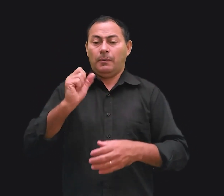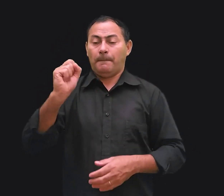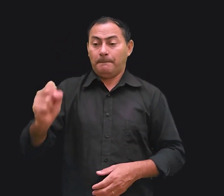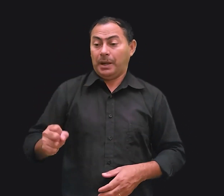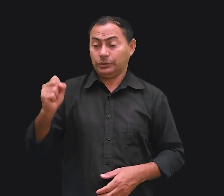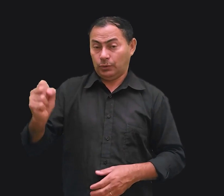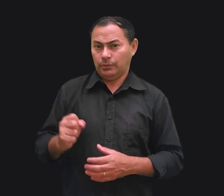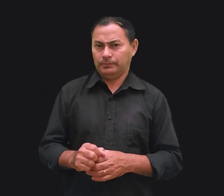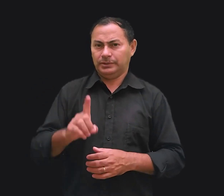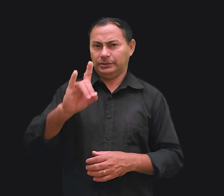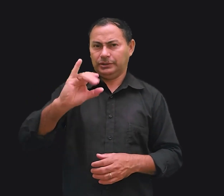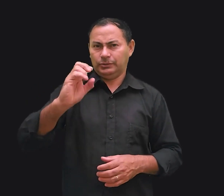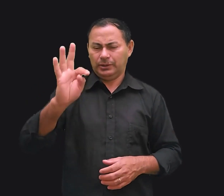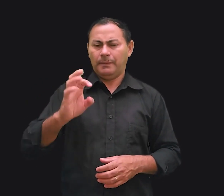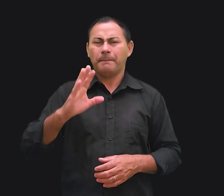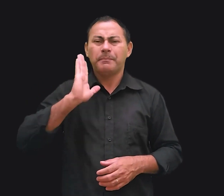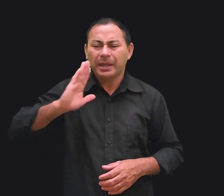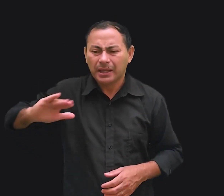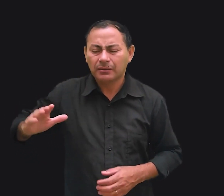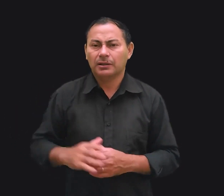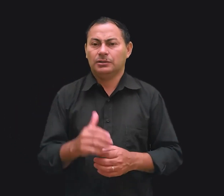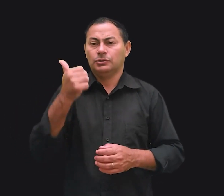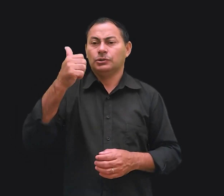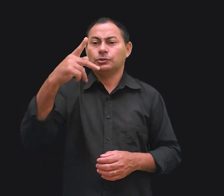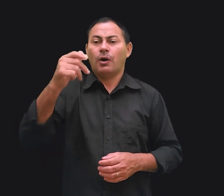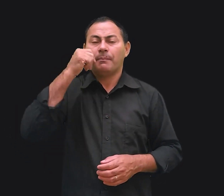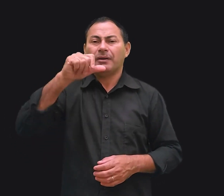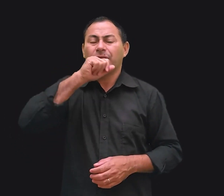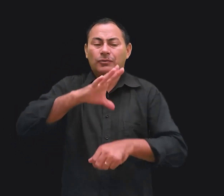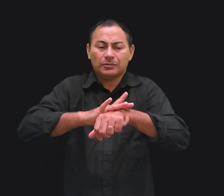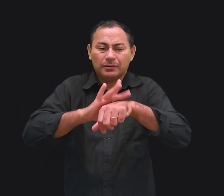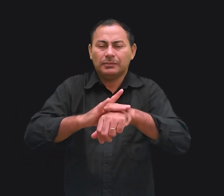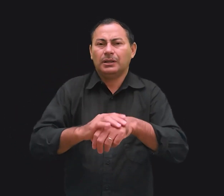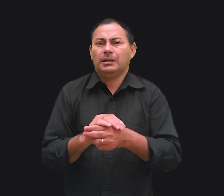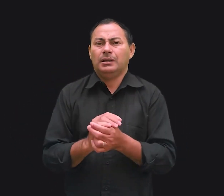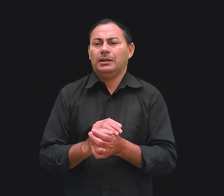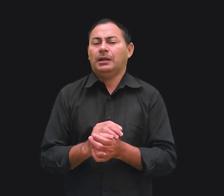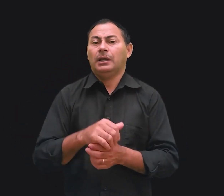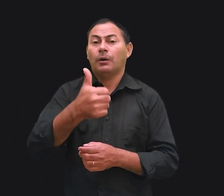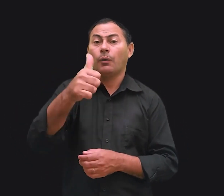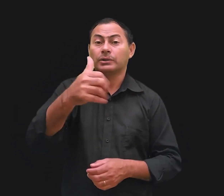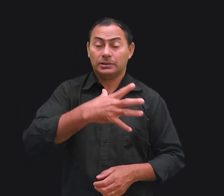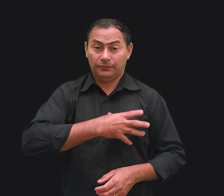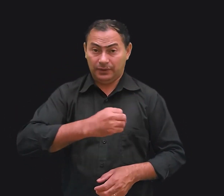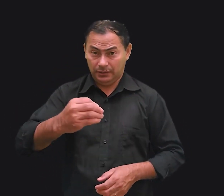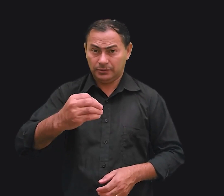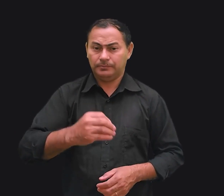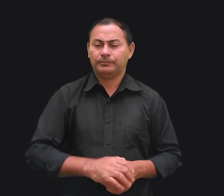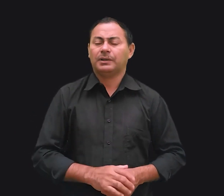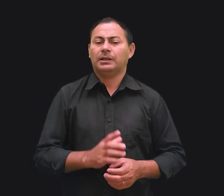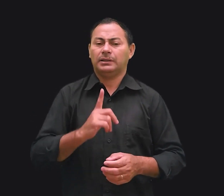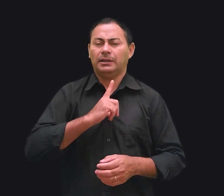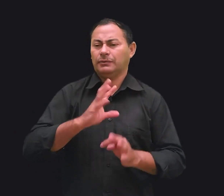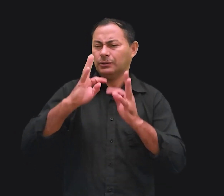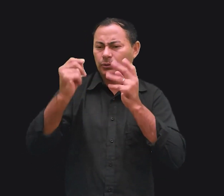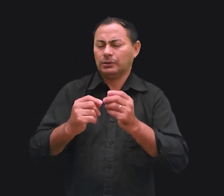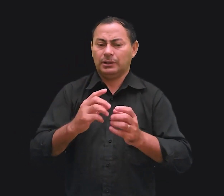Quando o pastor Dick Woodward era pequeno, sua mãe ficou muito doente. Eles eram em 11 filhos. Ela passou